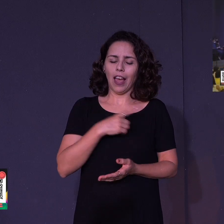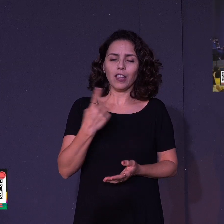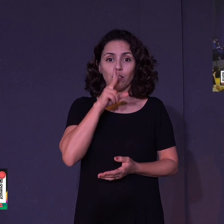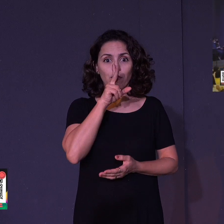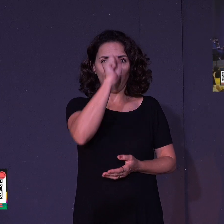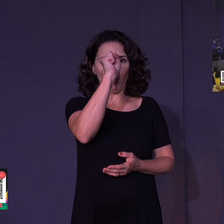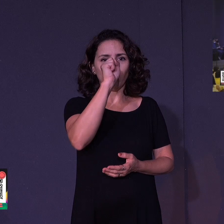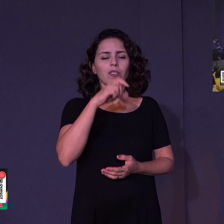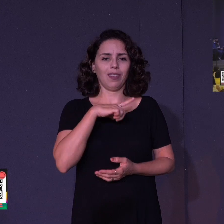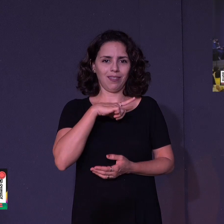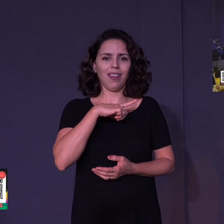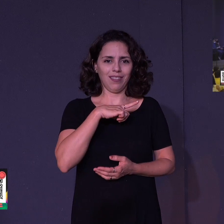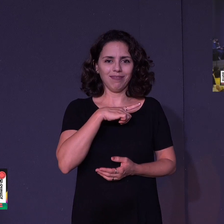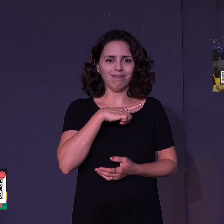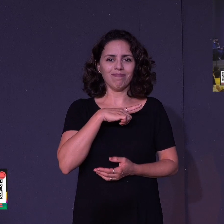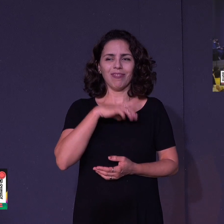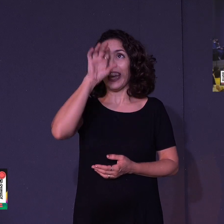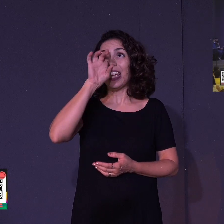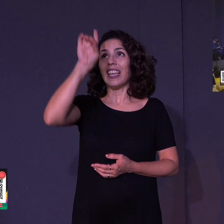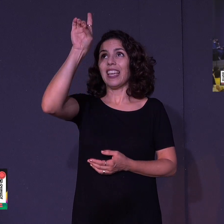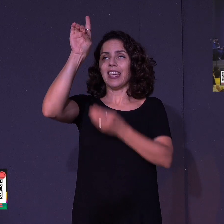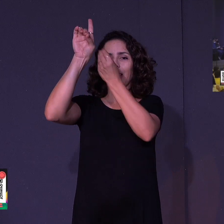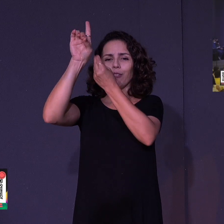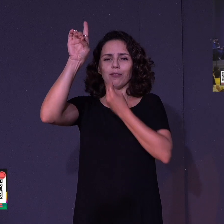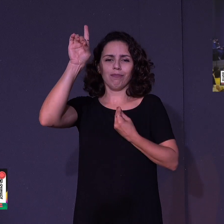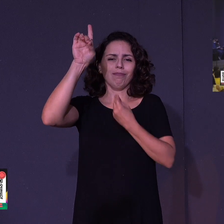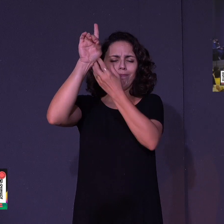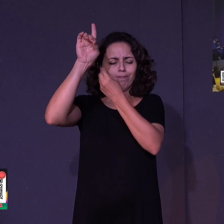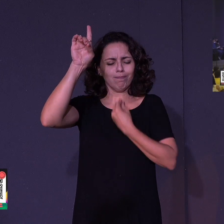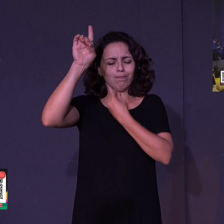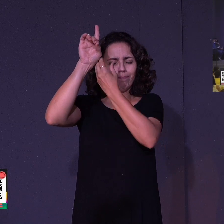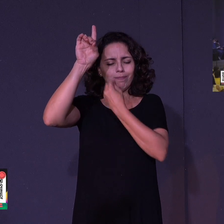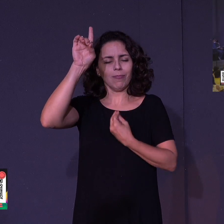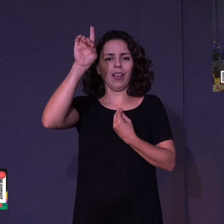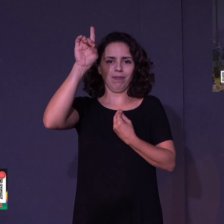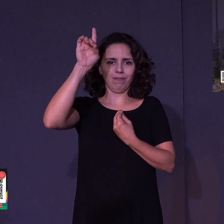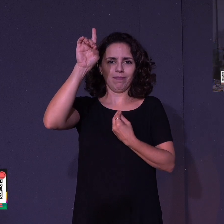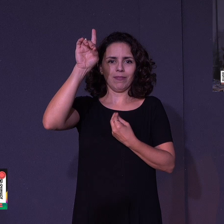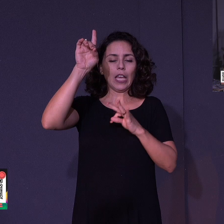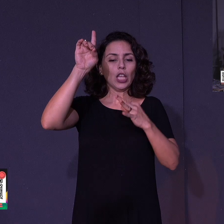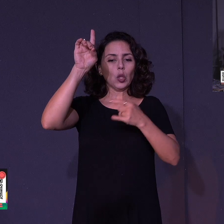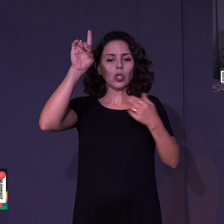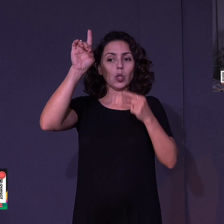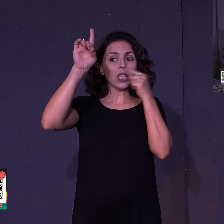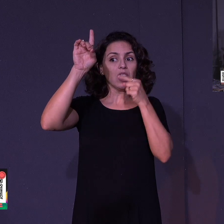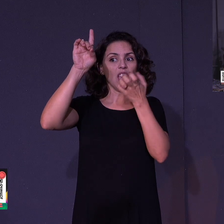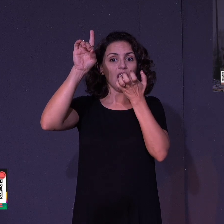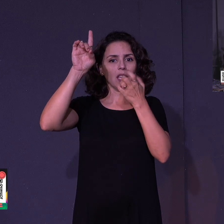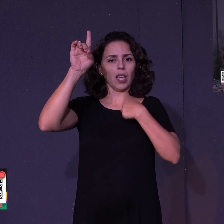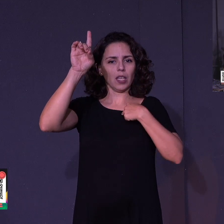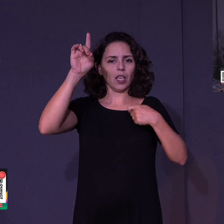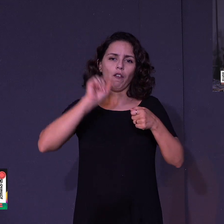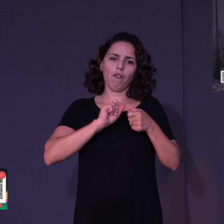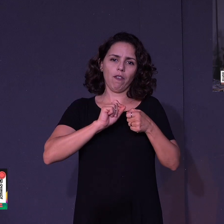fazermos todas as coisas que o próprio Deus quer que façamos. Ainda no próprio texto de Filipenses, a partir do capítulo